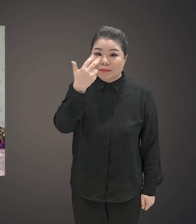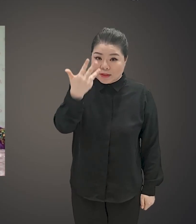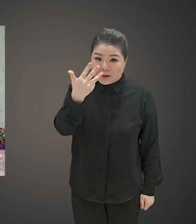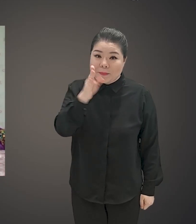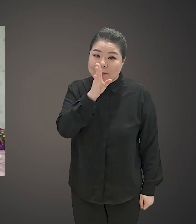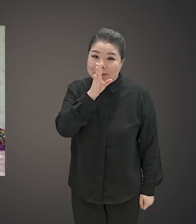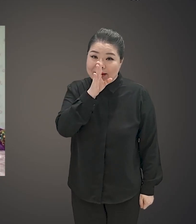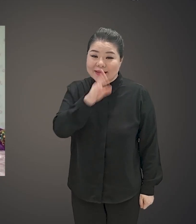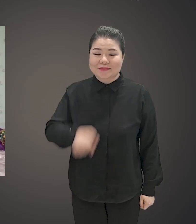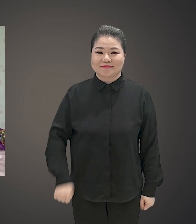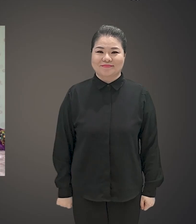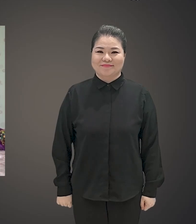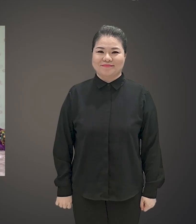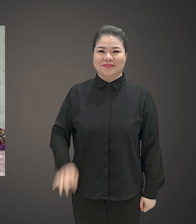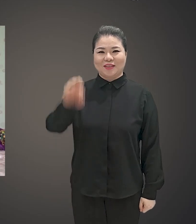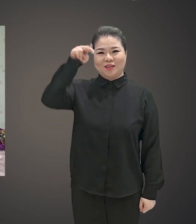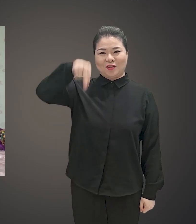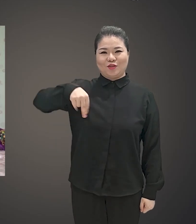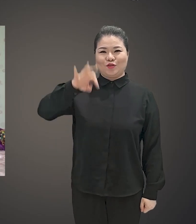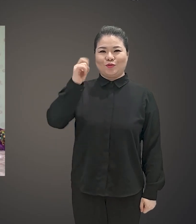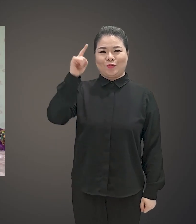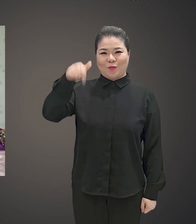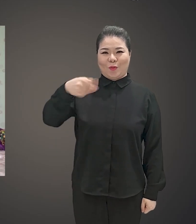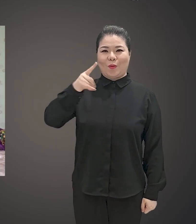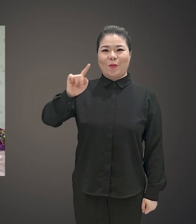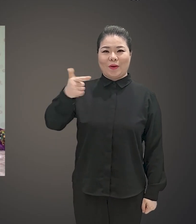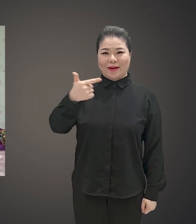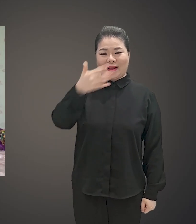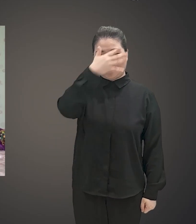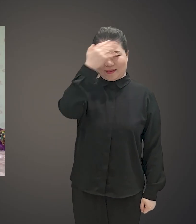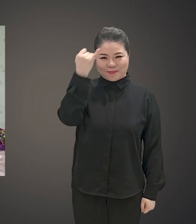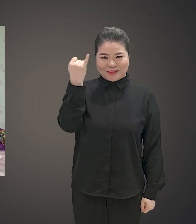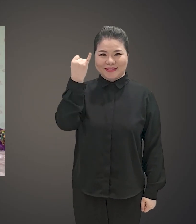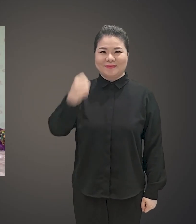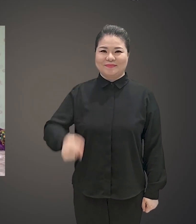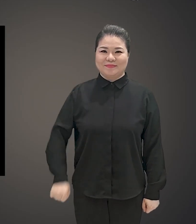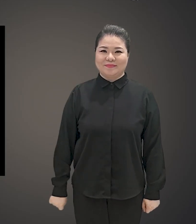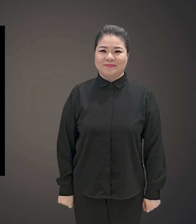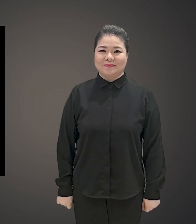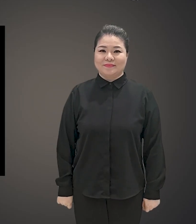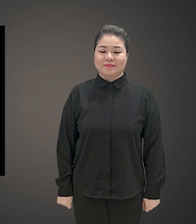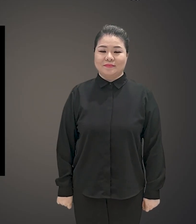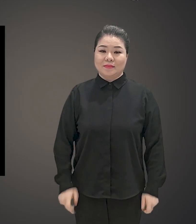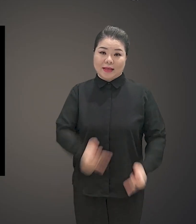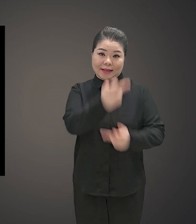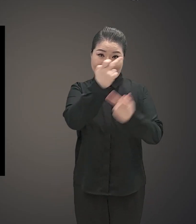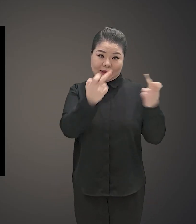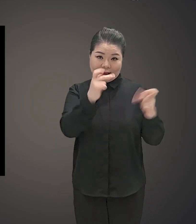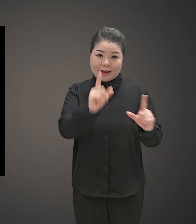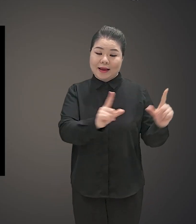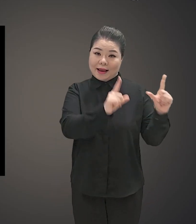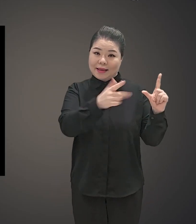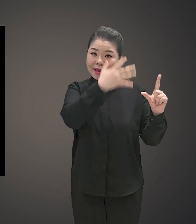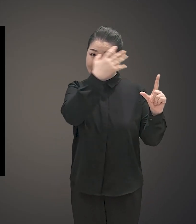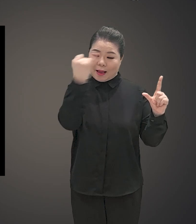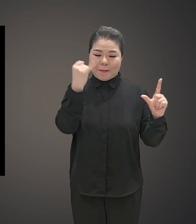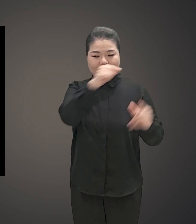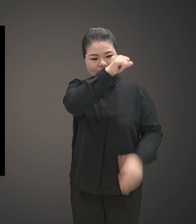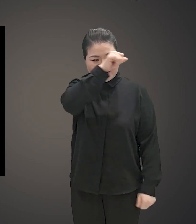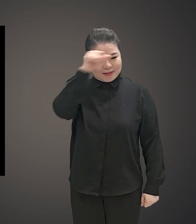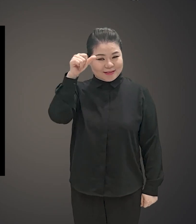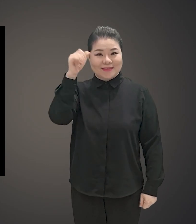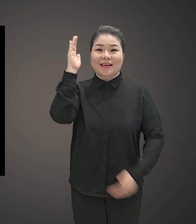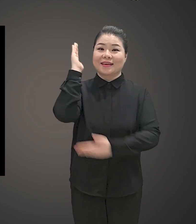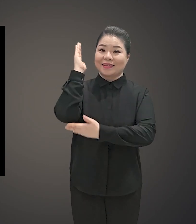78이네 그지? 우롱니 안동댁, 유옥란 할머니. 산골짜기 할매들의 분투하는